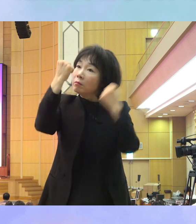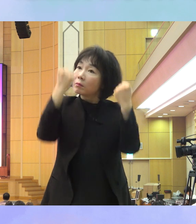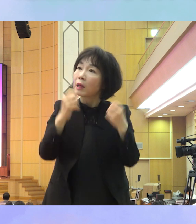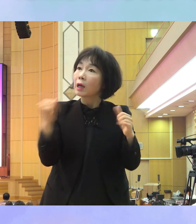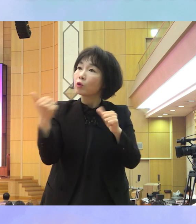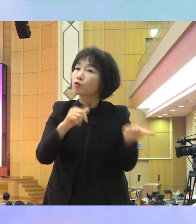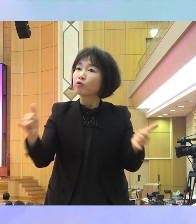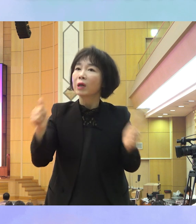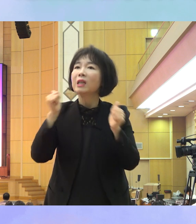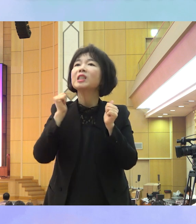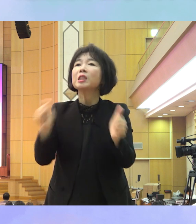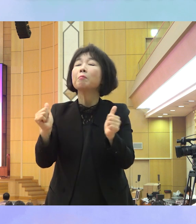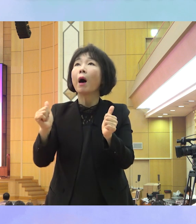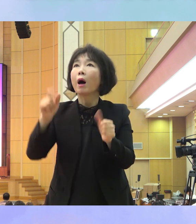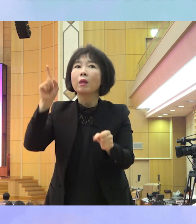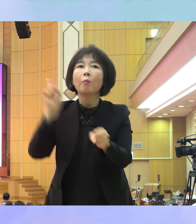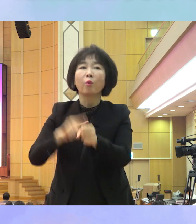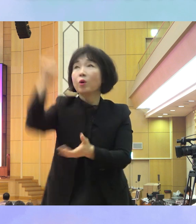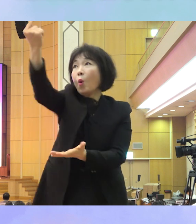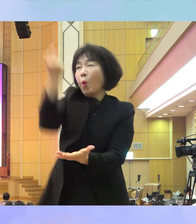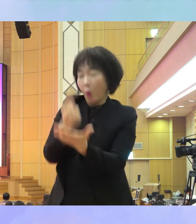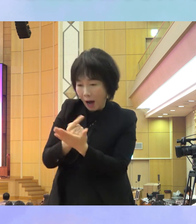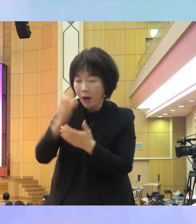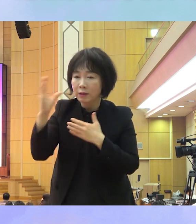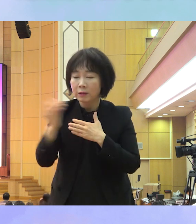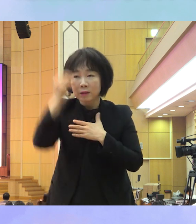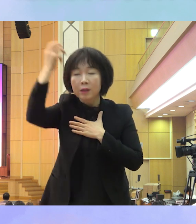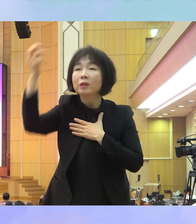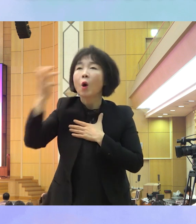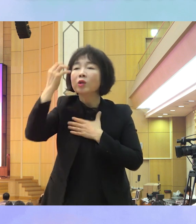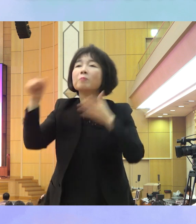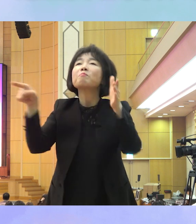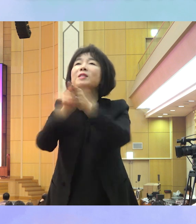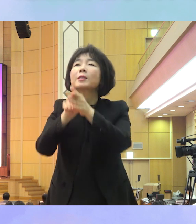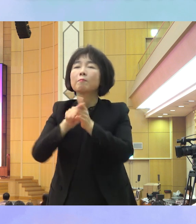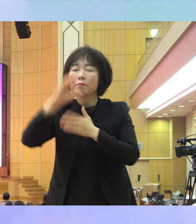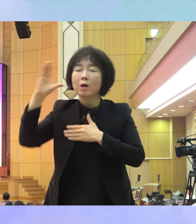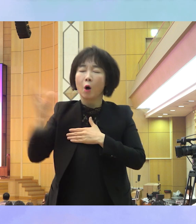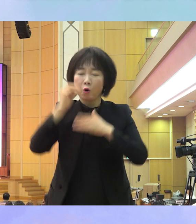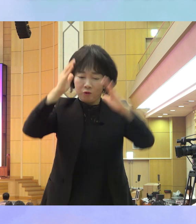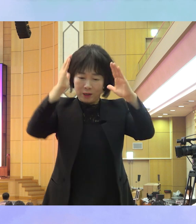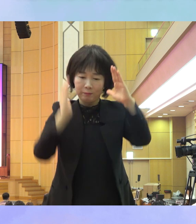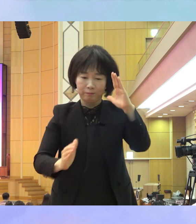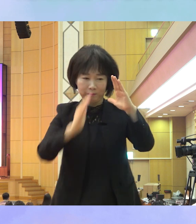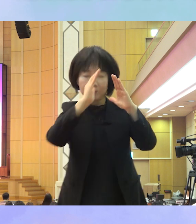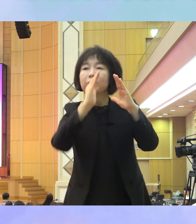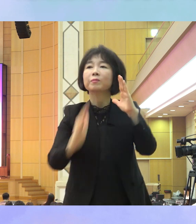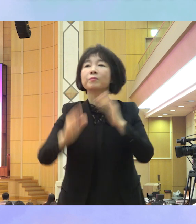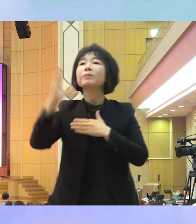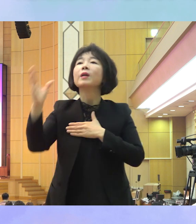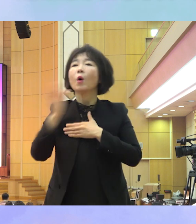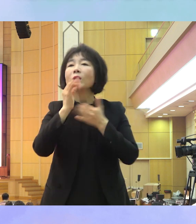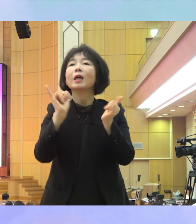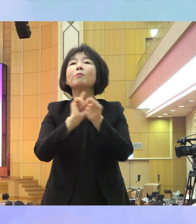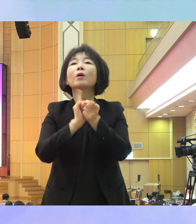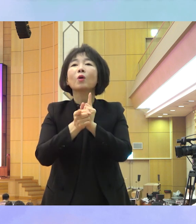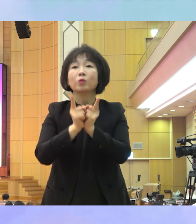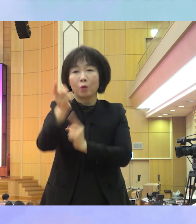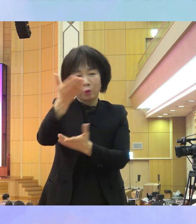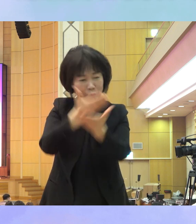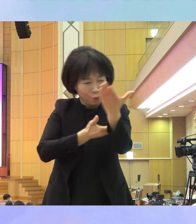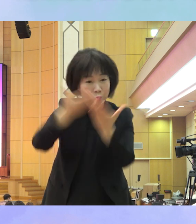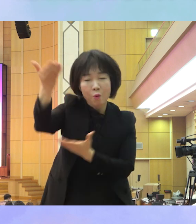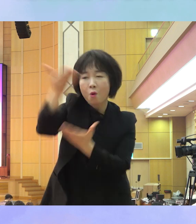저리로서 산자와 죽은 자를 심판하러 오시리라. 성령을 믿사오며 거룩한 공예와 성도가